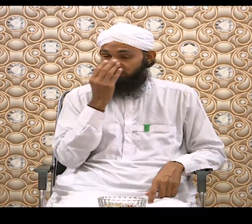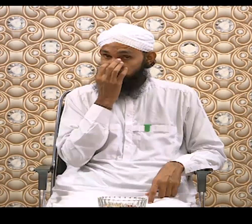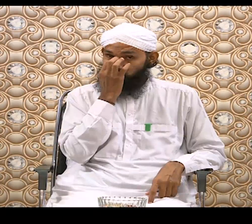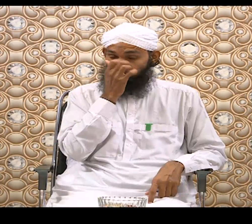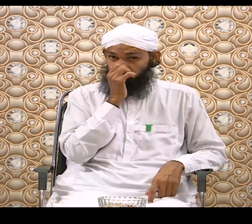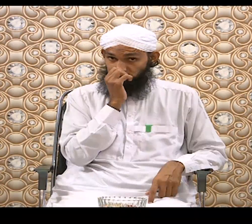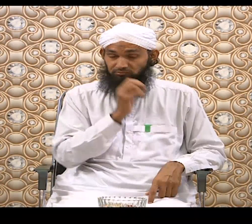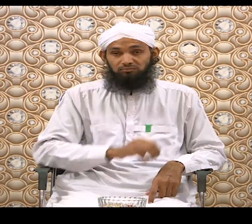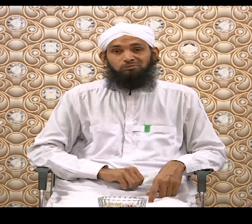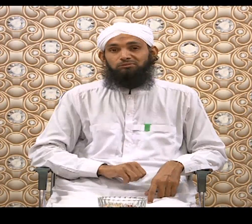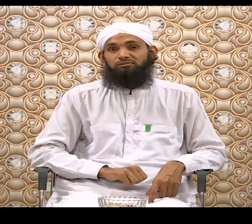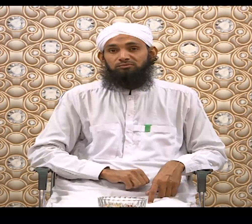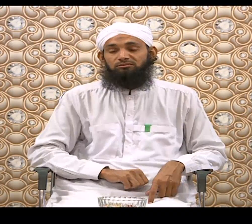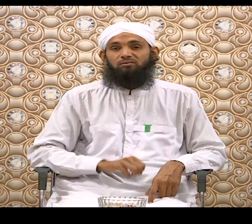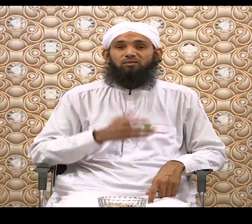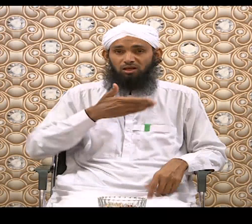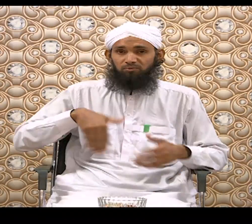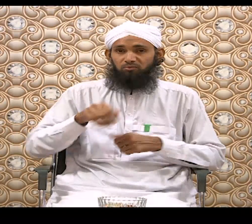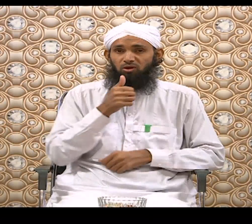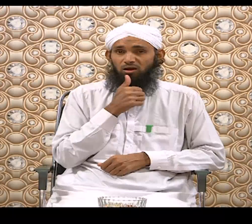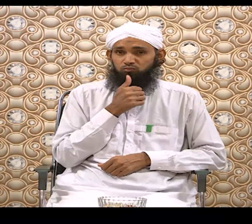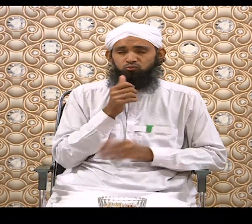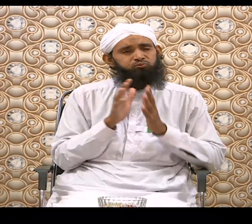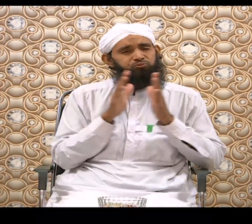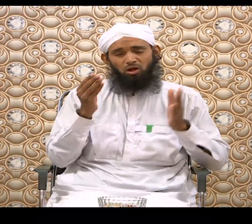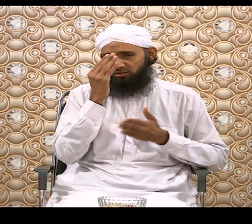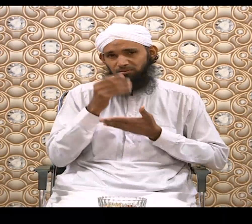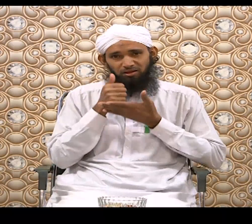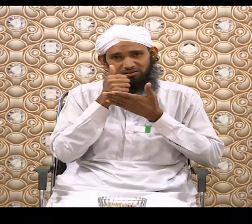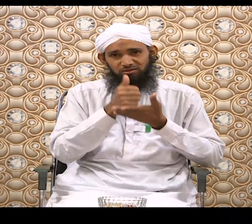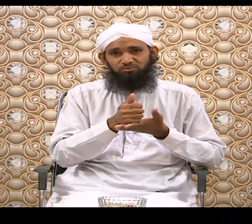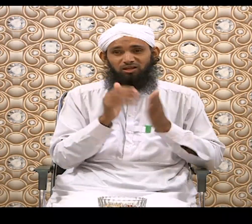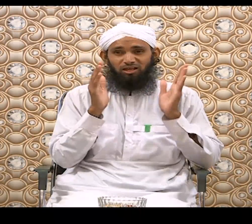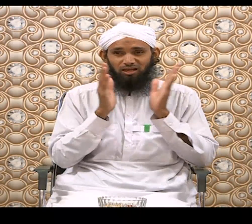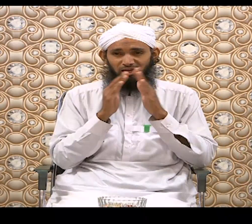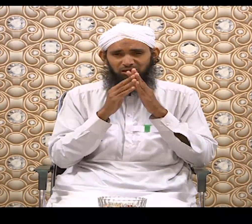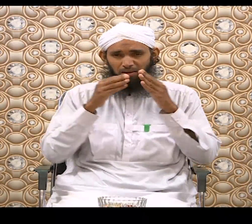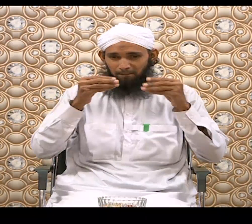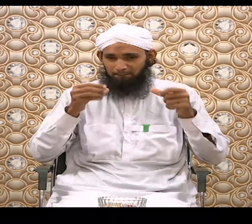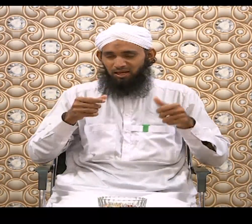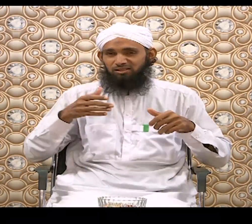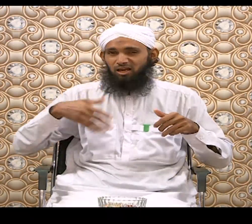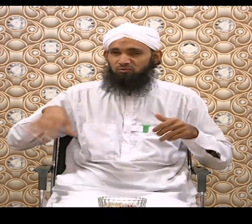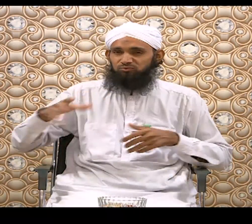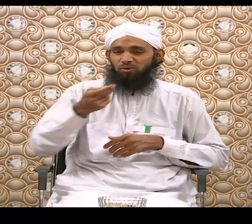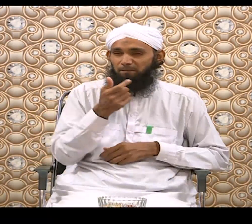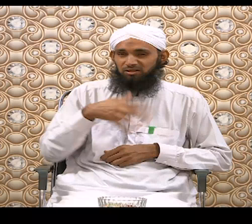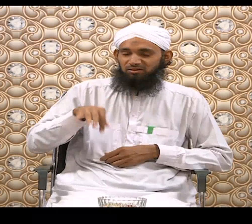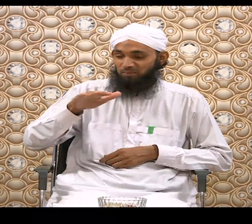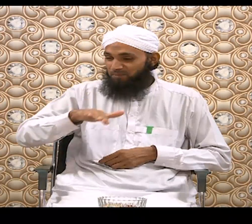پورے گھر کا معاشی بوجھ یہ اپنے کندھوں پر اٹھاتے ہیں ننے سے بچے کو انگلی پکڑ